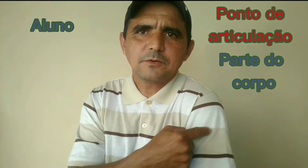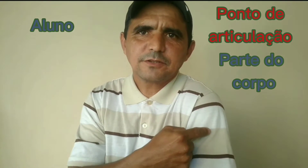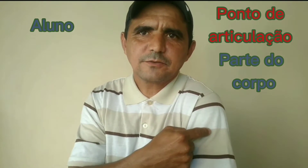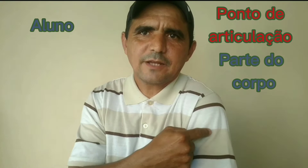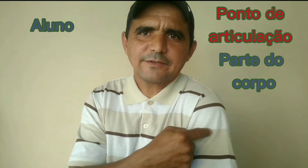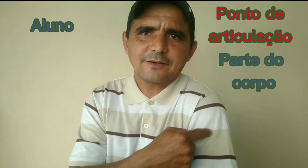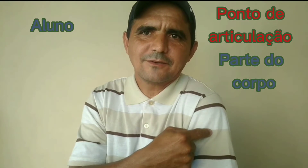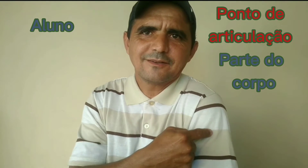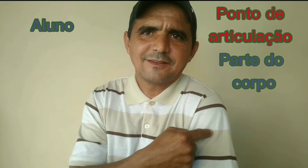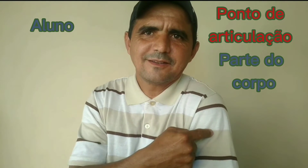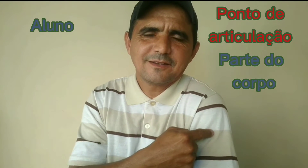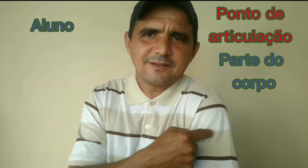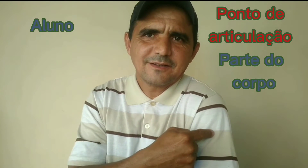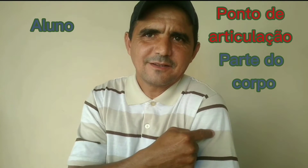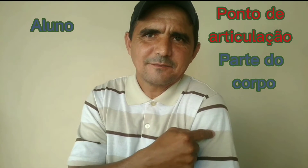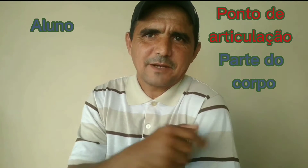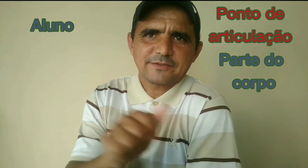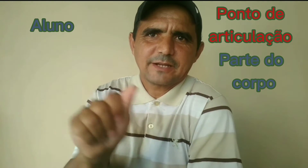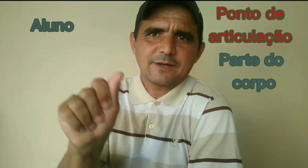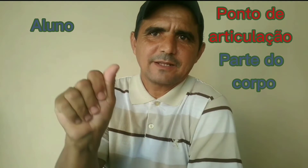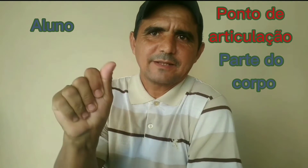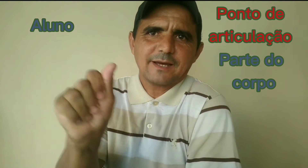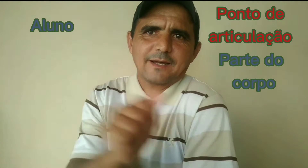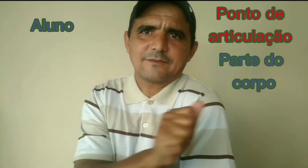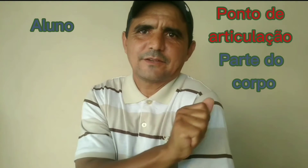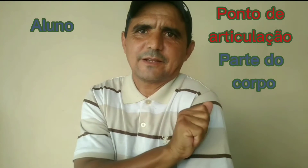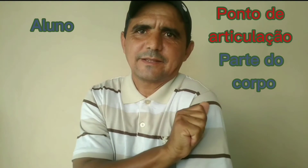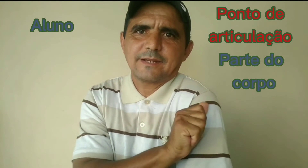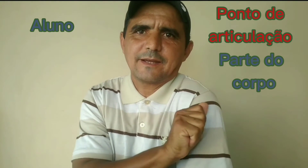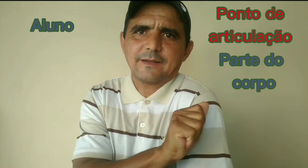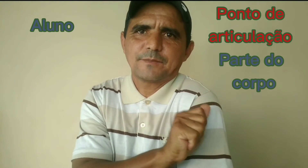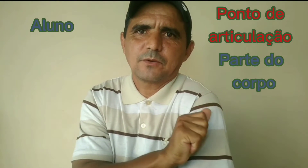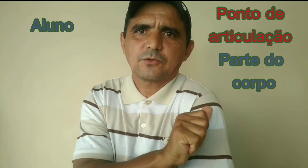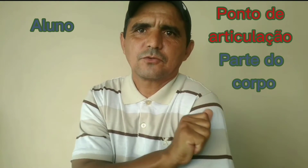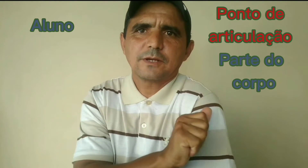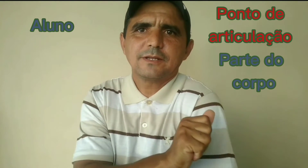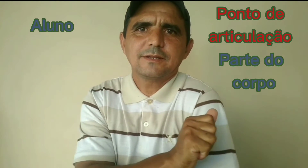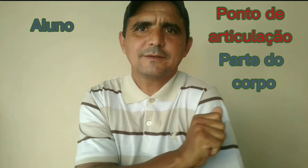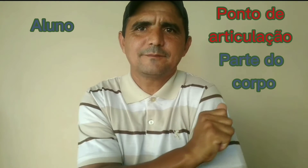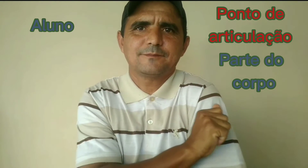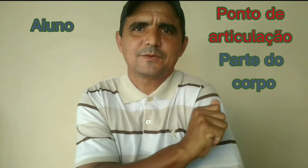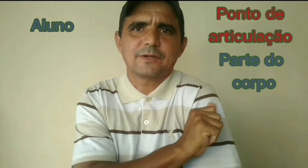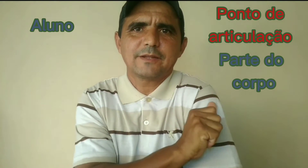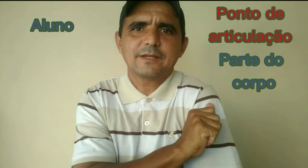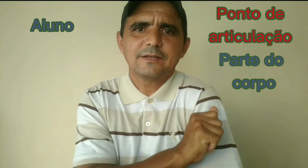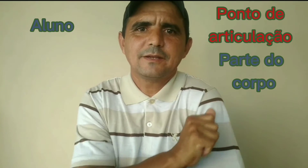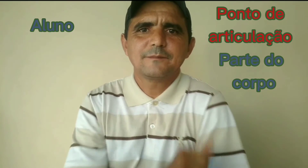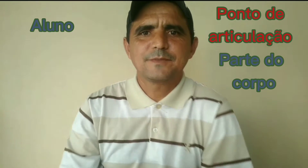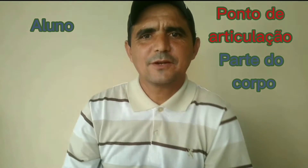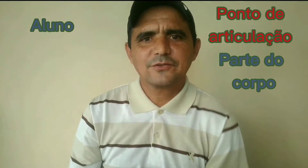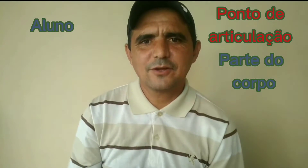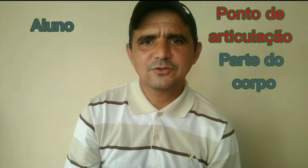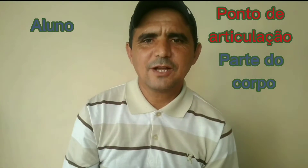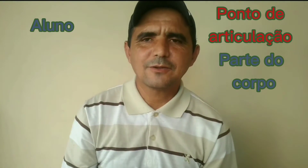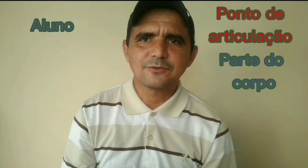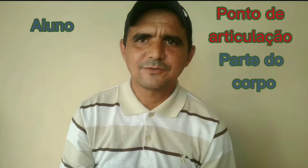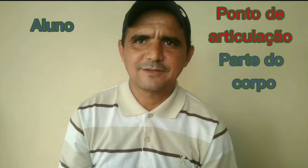ponto de articulação, mas já é com a letra A. Fez a letra A, encostou aqui, né? Do lado aqui é o sinal de aluno, tá